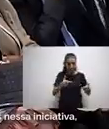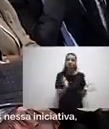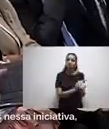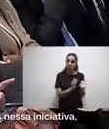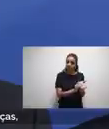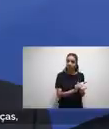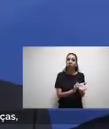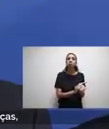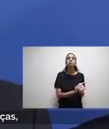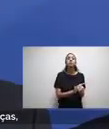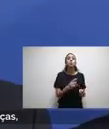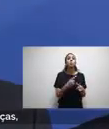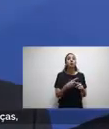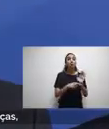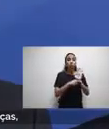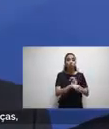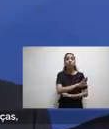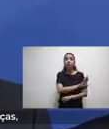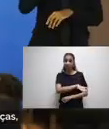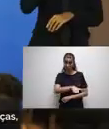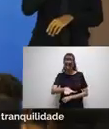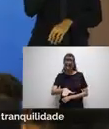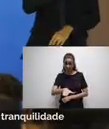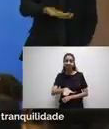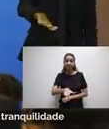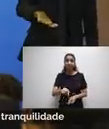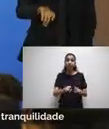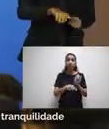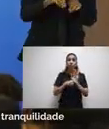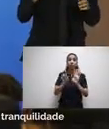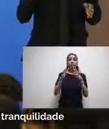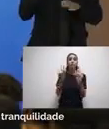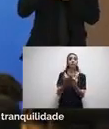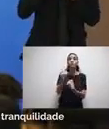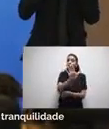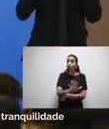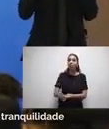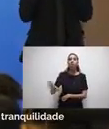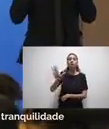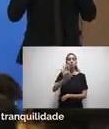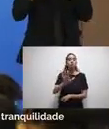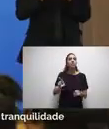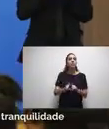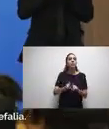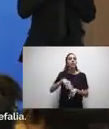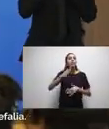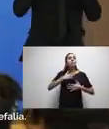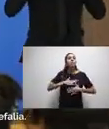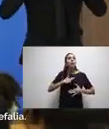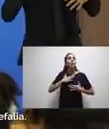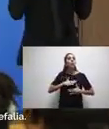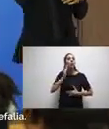iniciativa, porque atende não apenas as crianças, beneficia a família como um todo e traz mais tranquilidade